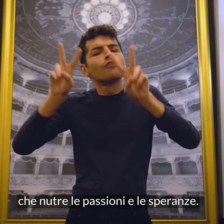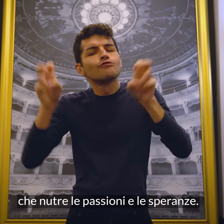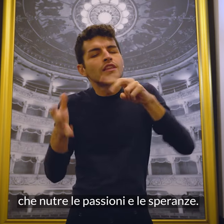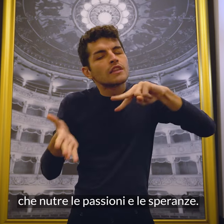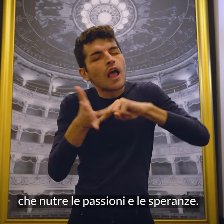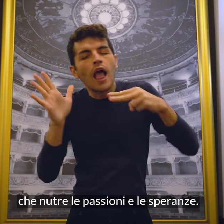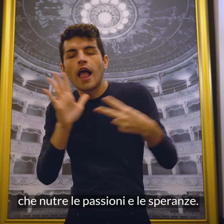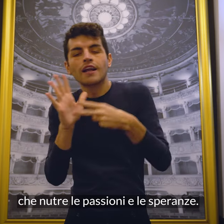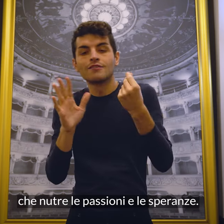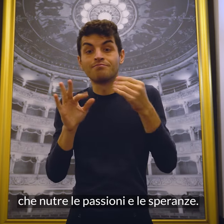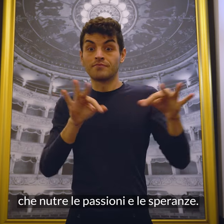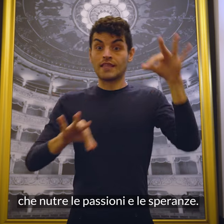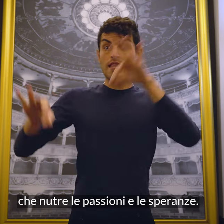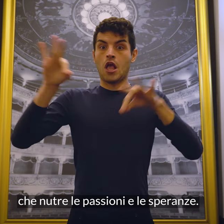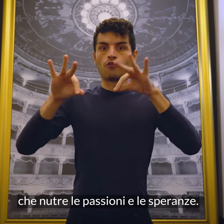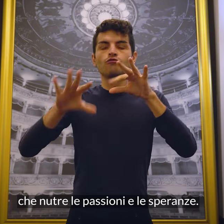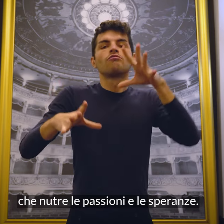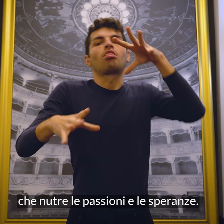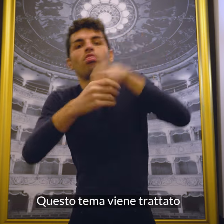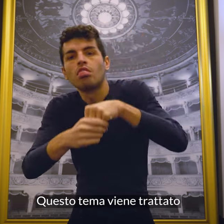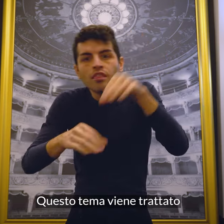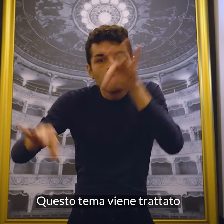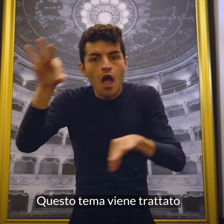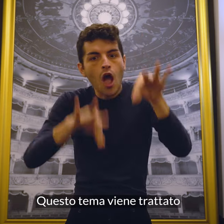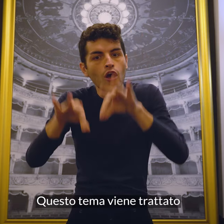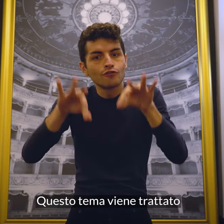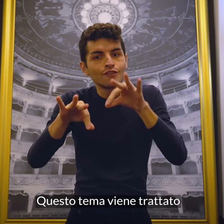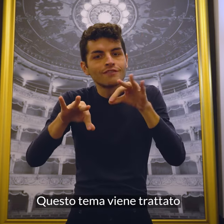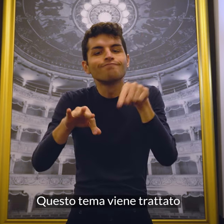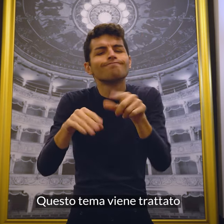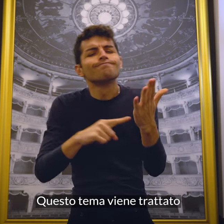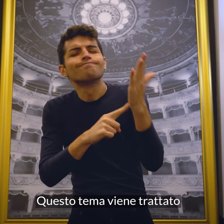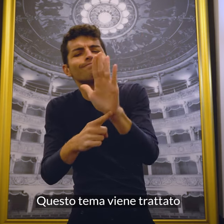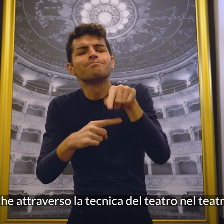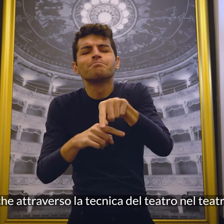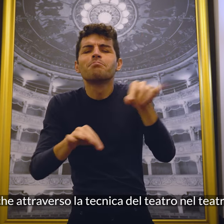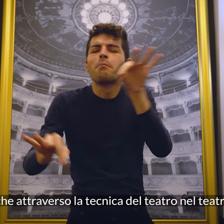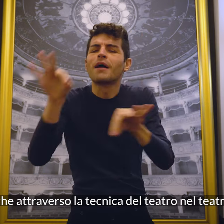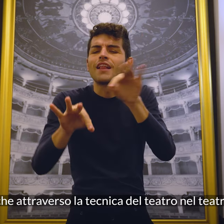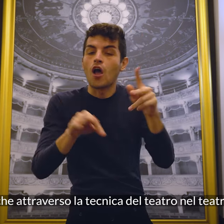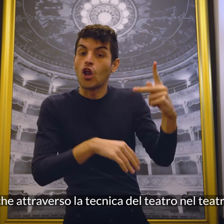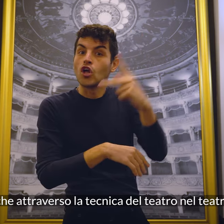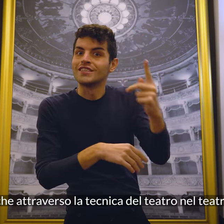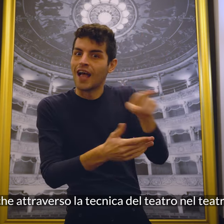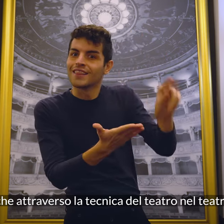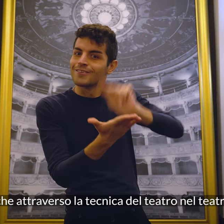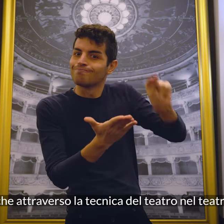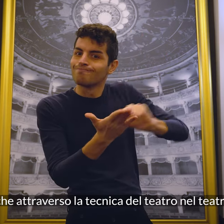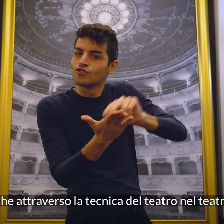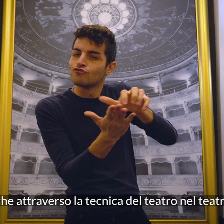nutre le passioni e le speranze questo tema viene trattato anche attraverso la tecnica del teatro nel teatro